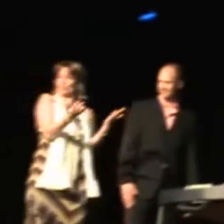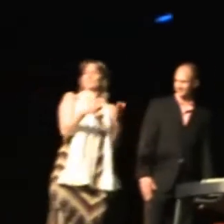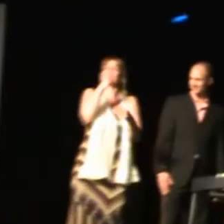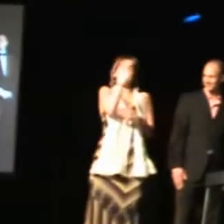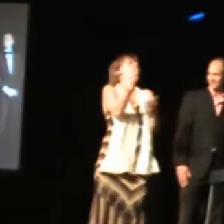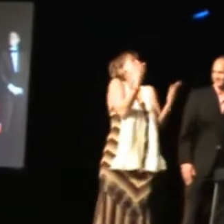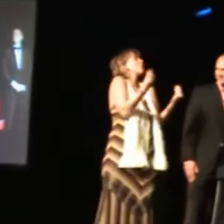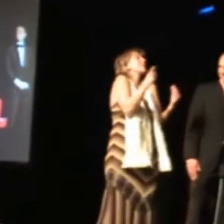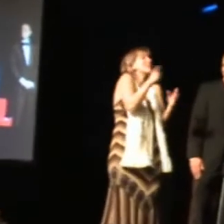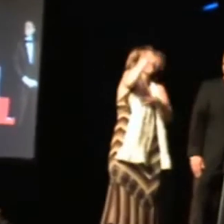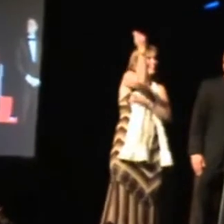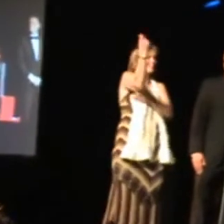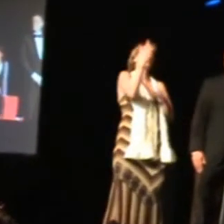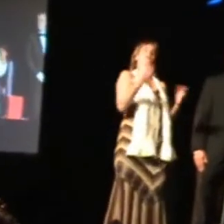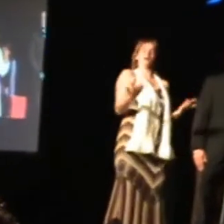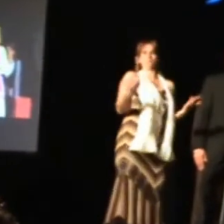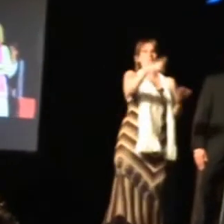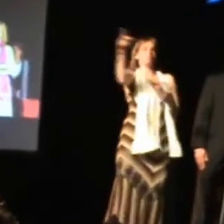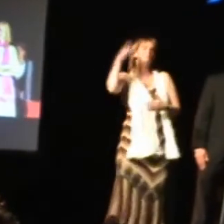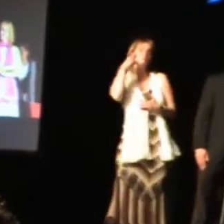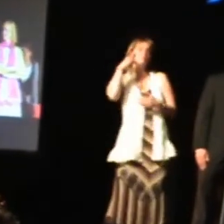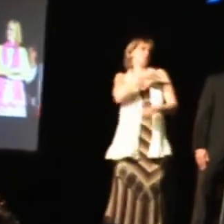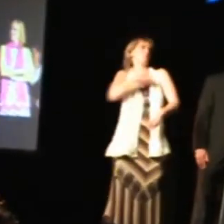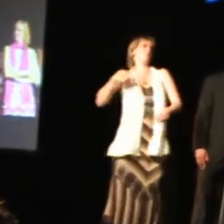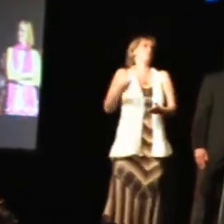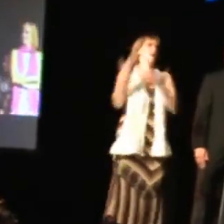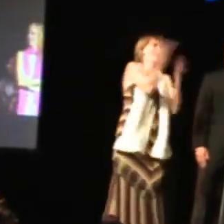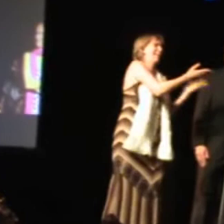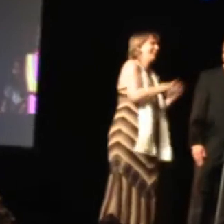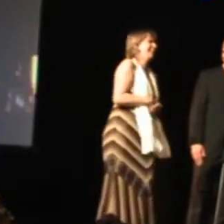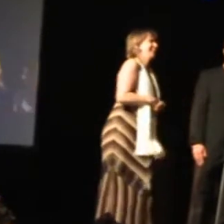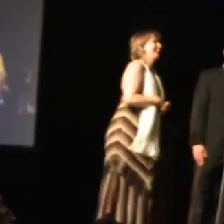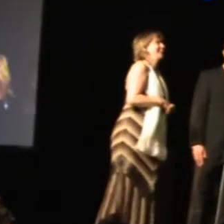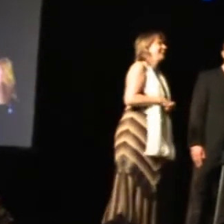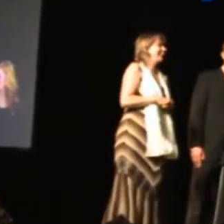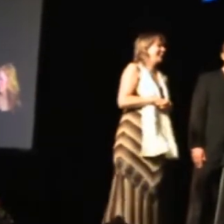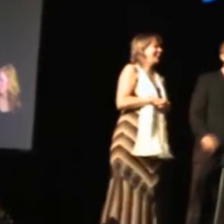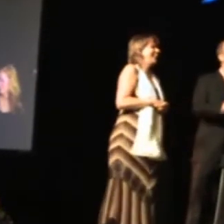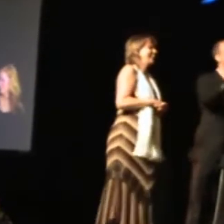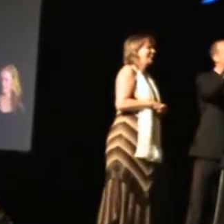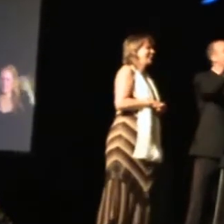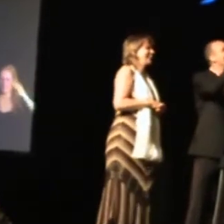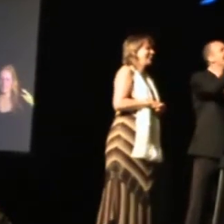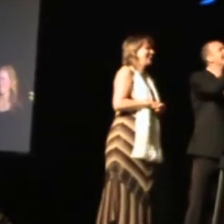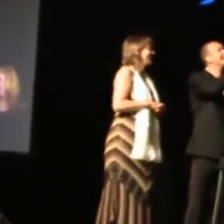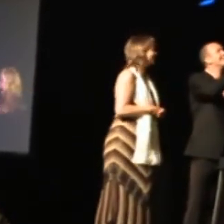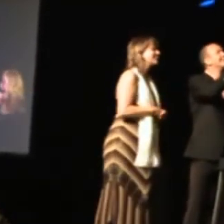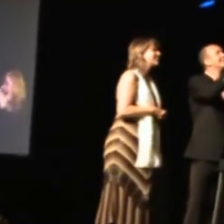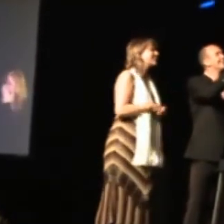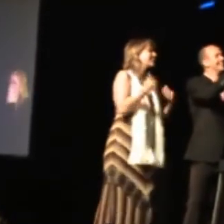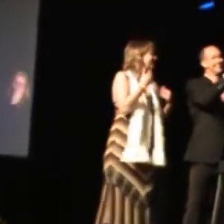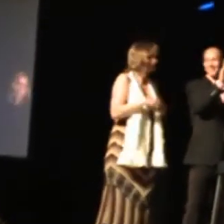Goed, jullie moeten een spel tussen spelen kijken wie de wind. Iedereen wil even kijken of misschien is er mogelijk sponsor voor jullie zou.